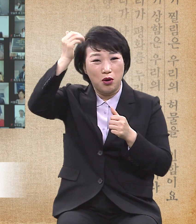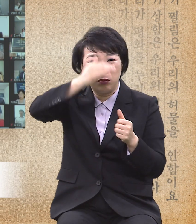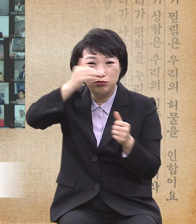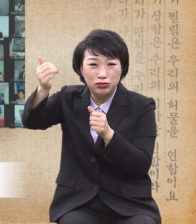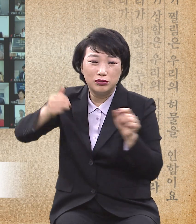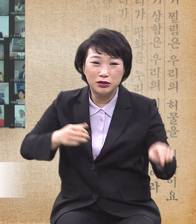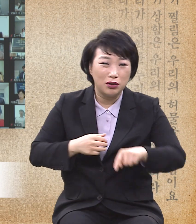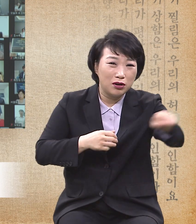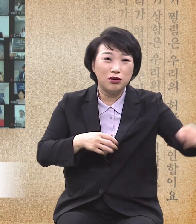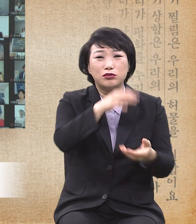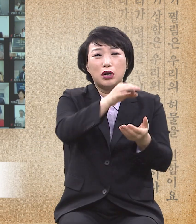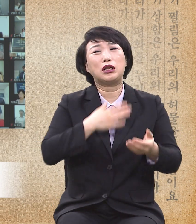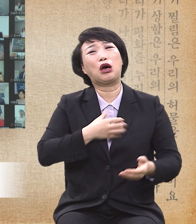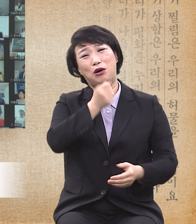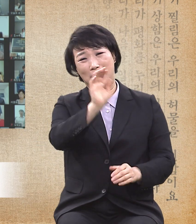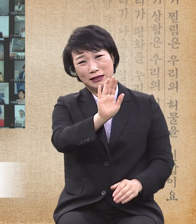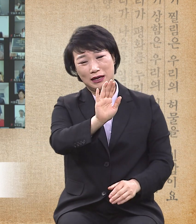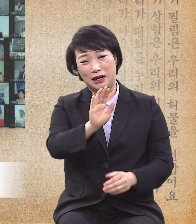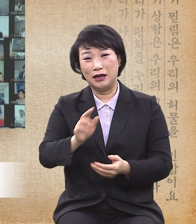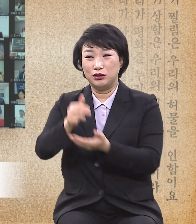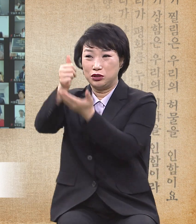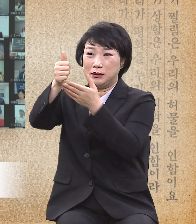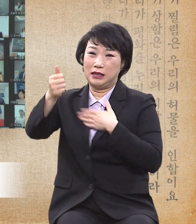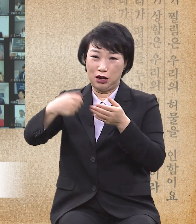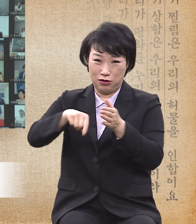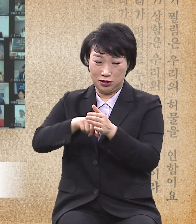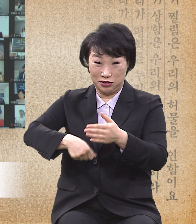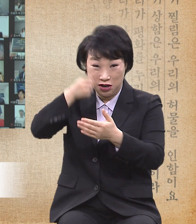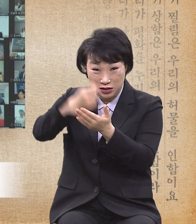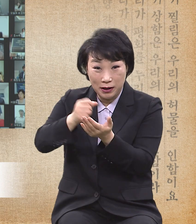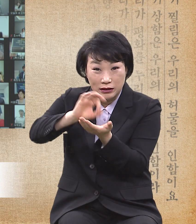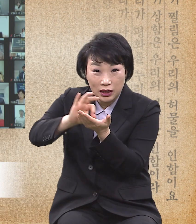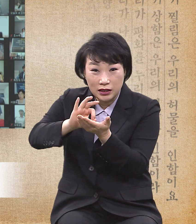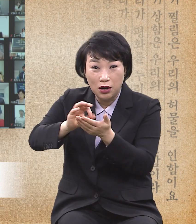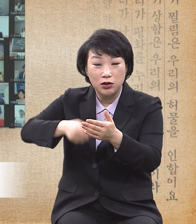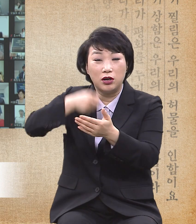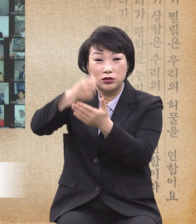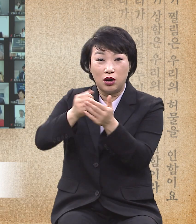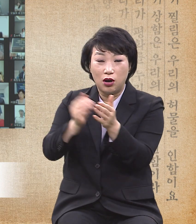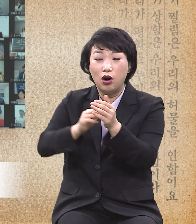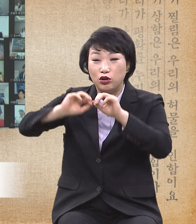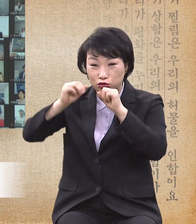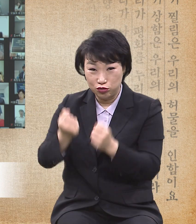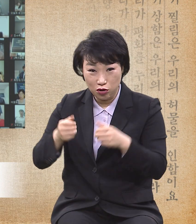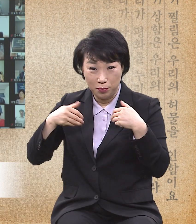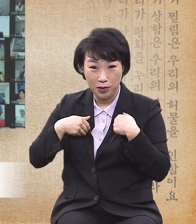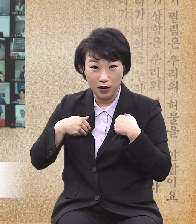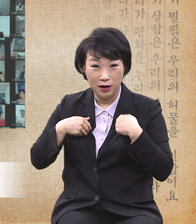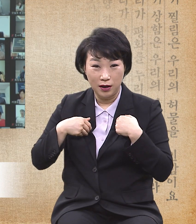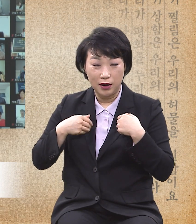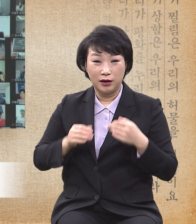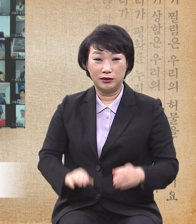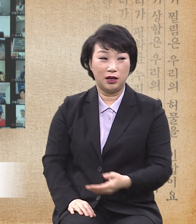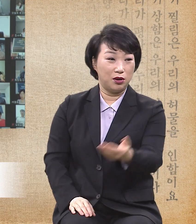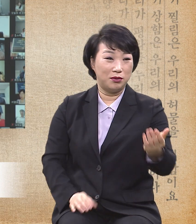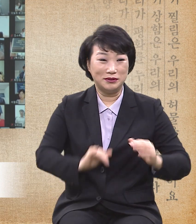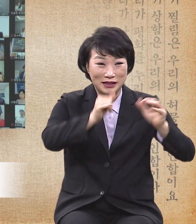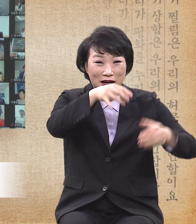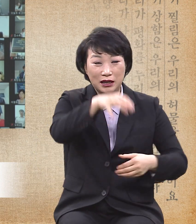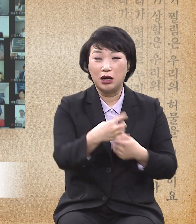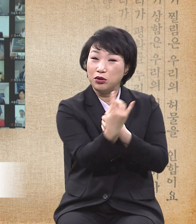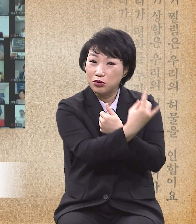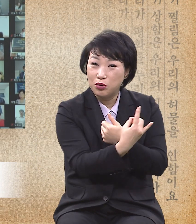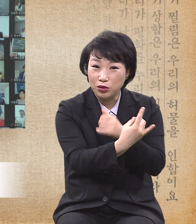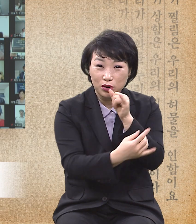아니야. 내가 주를 위해 결심하고 쓰겠다 했으면 순종해야 되는데 세상이